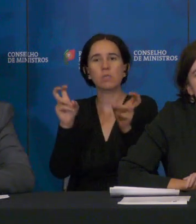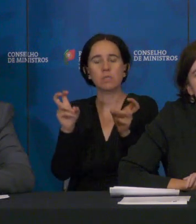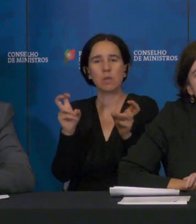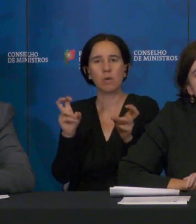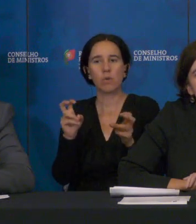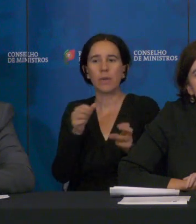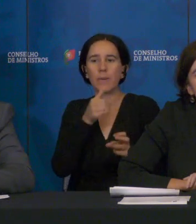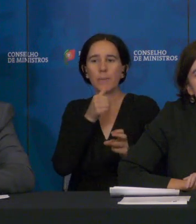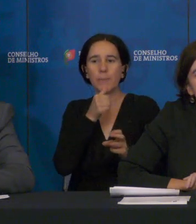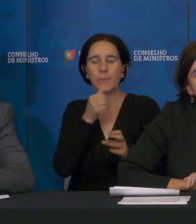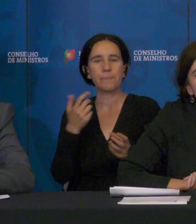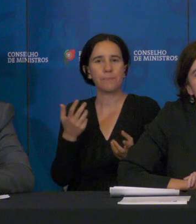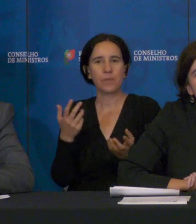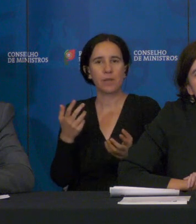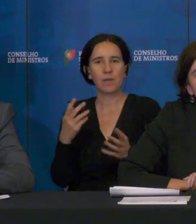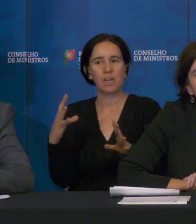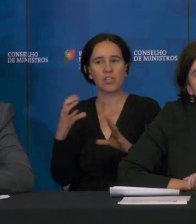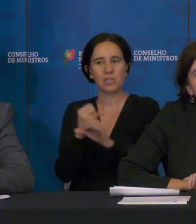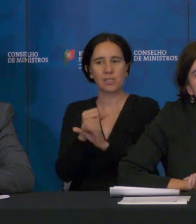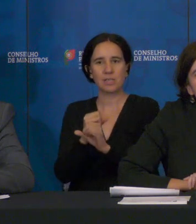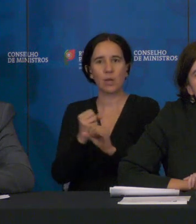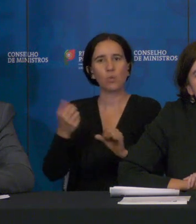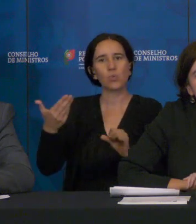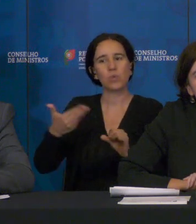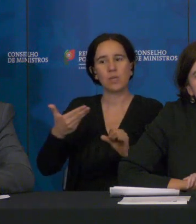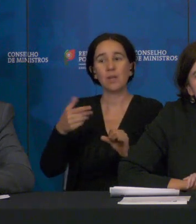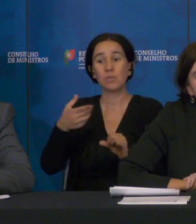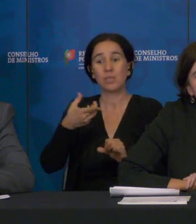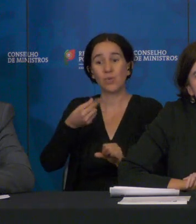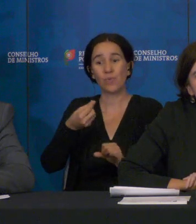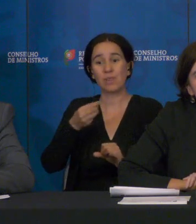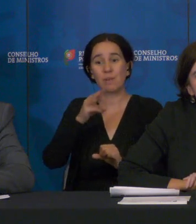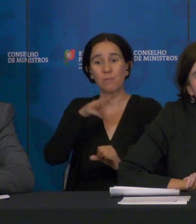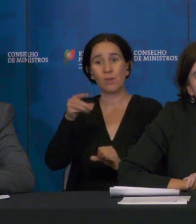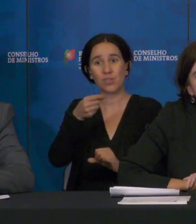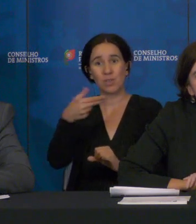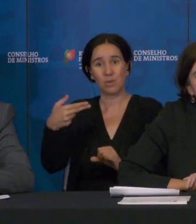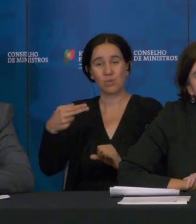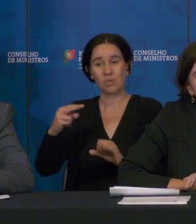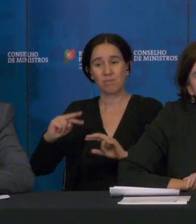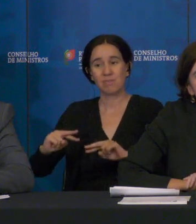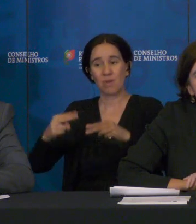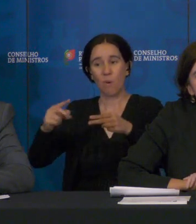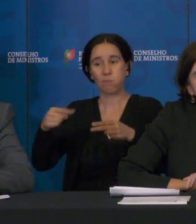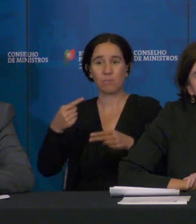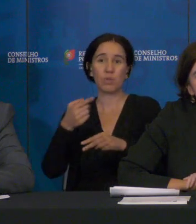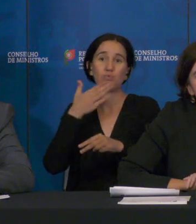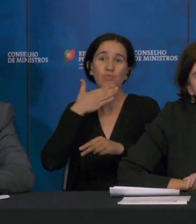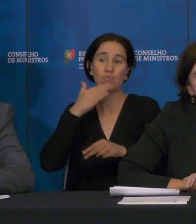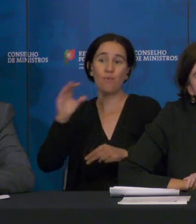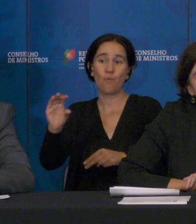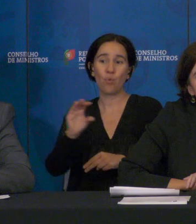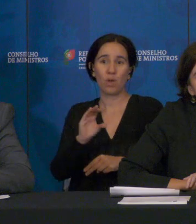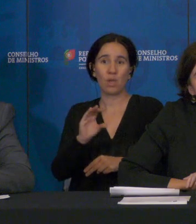à extinção do direito de converter os 90 milhões de euros de empréstimo